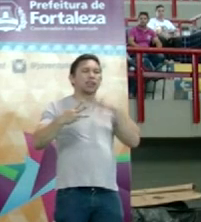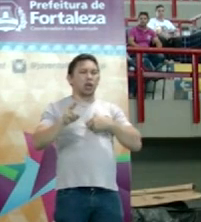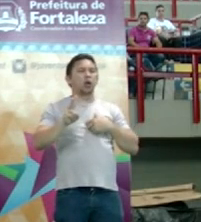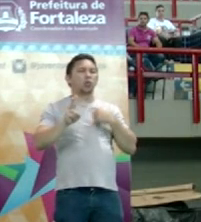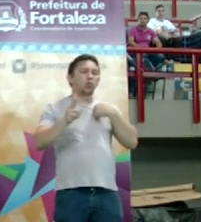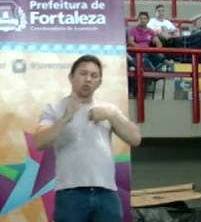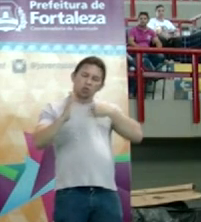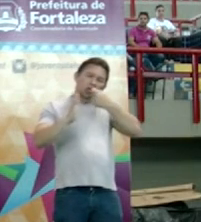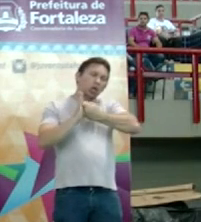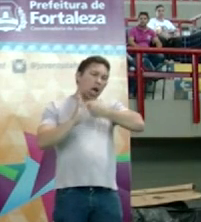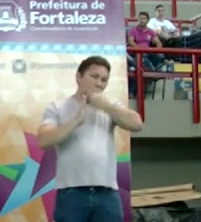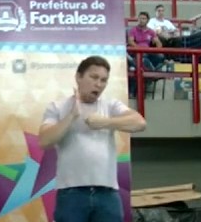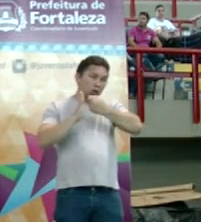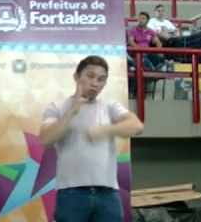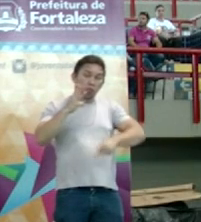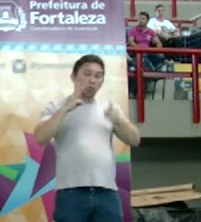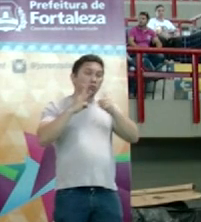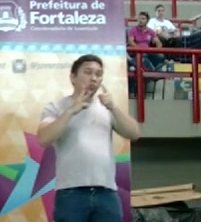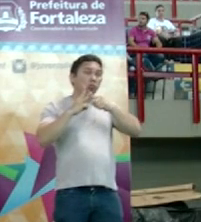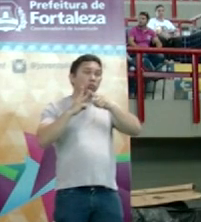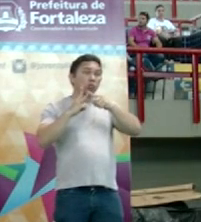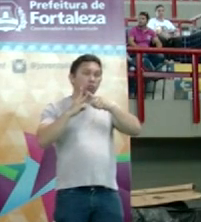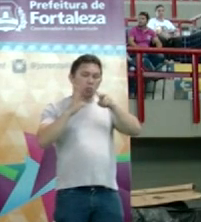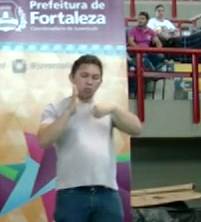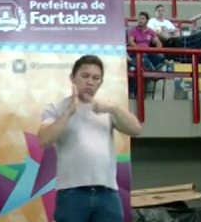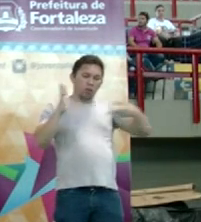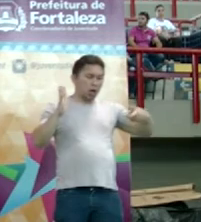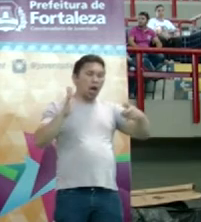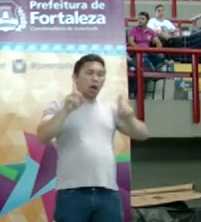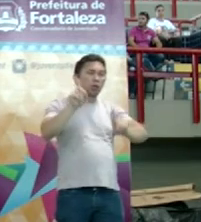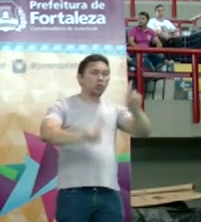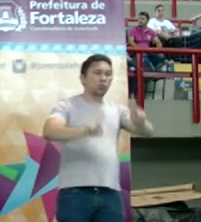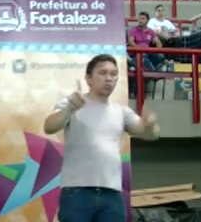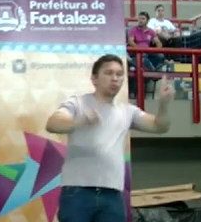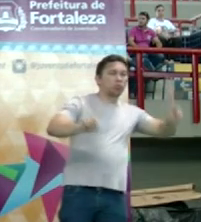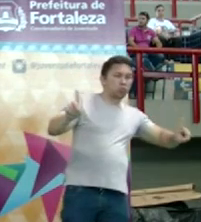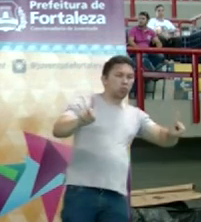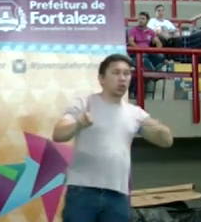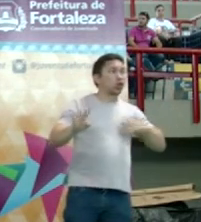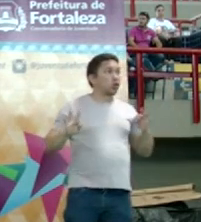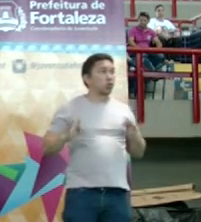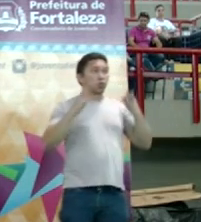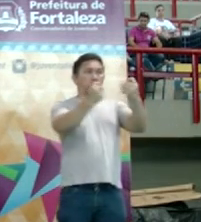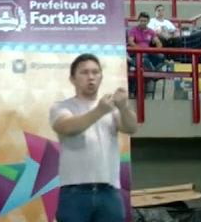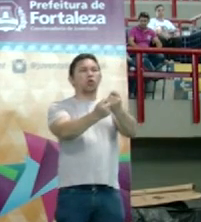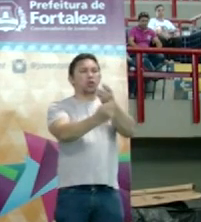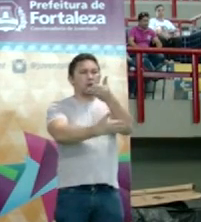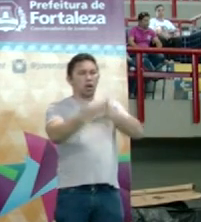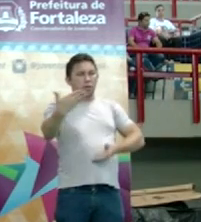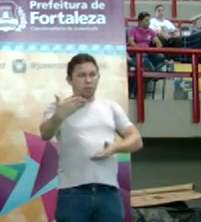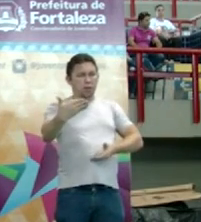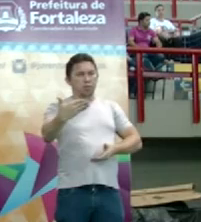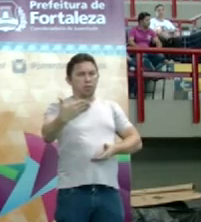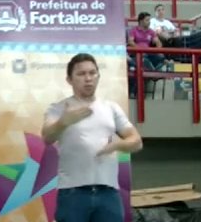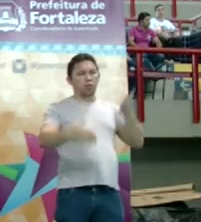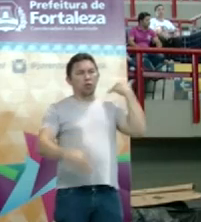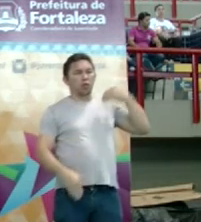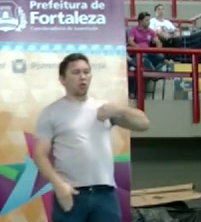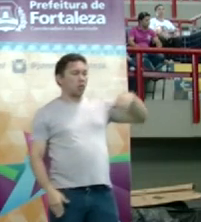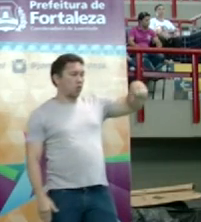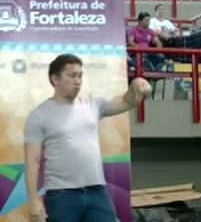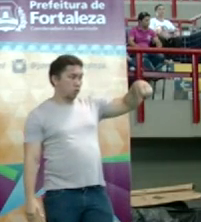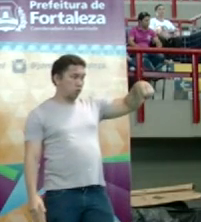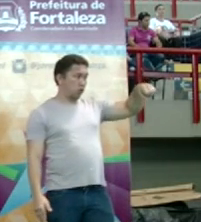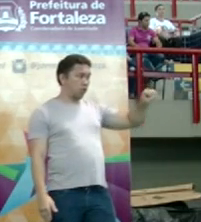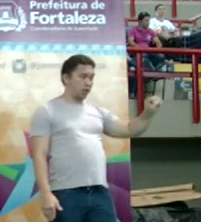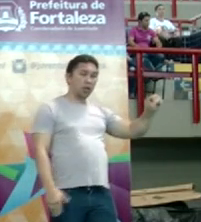tem em palavras, e 1 que é um gráfico. Todas as edições do Enem, de 98, quando